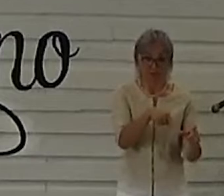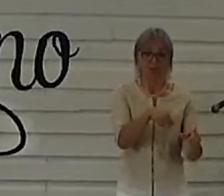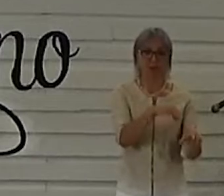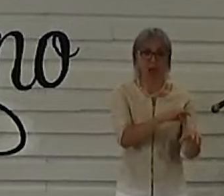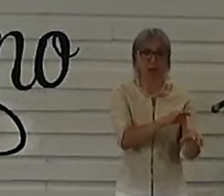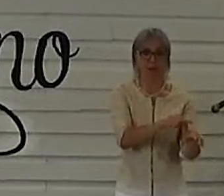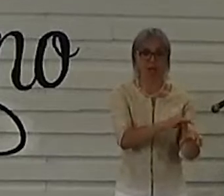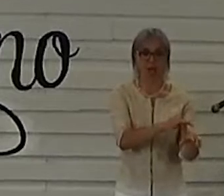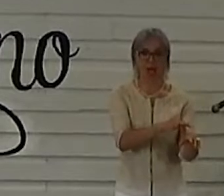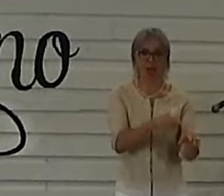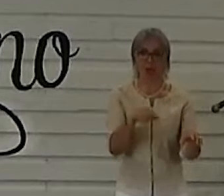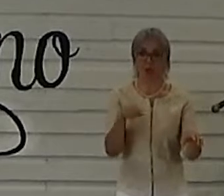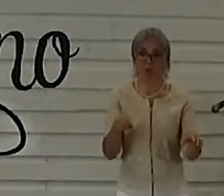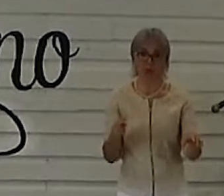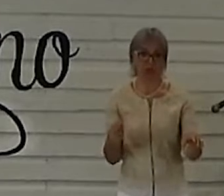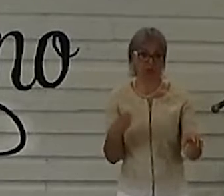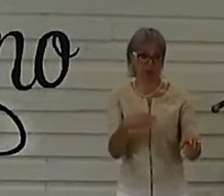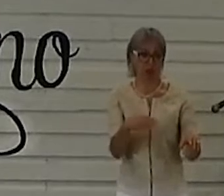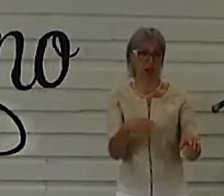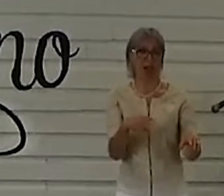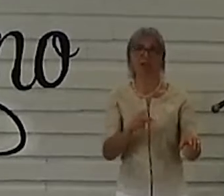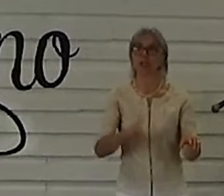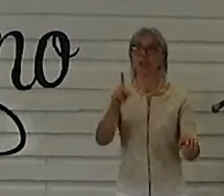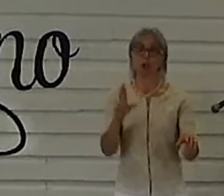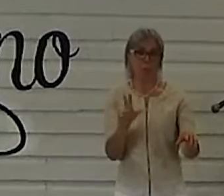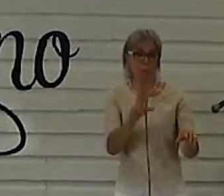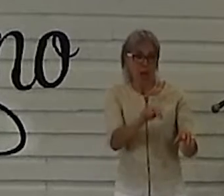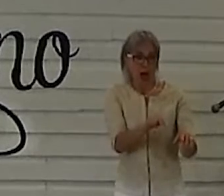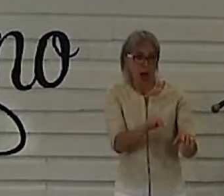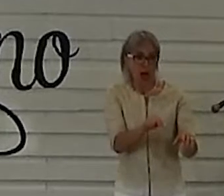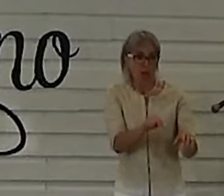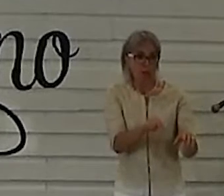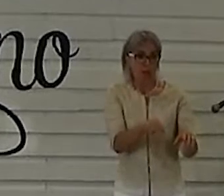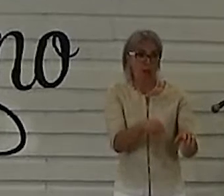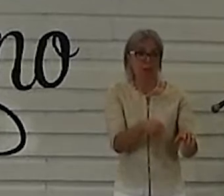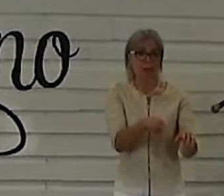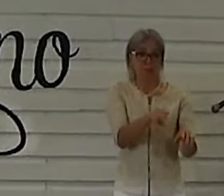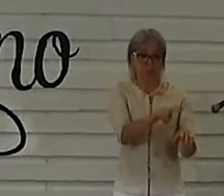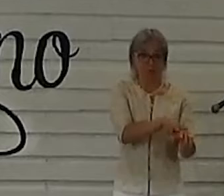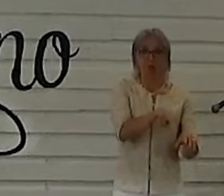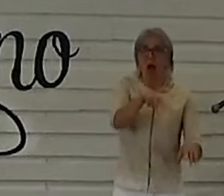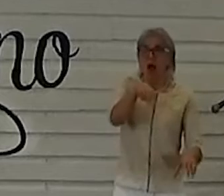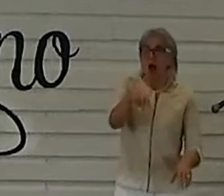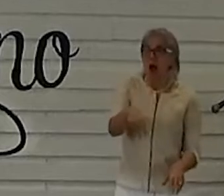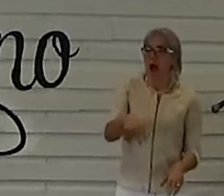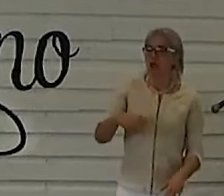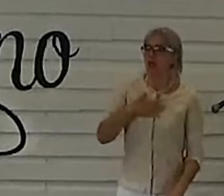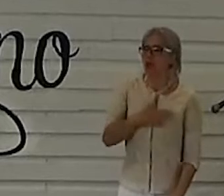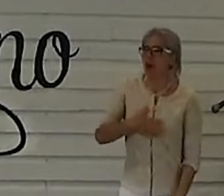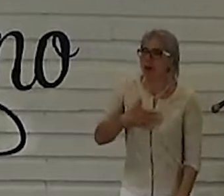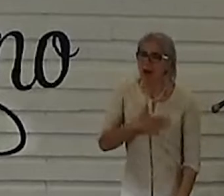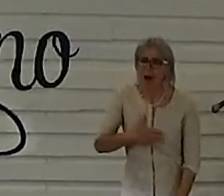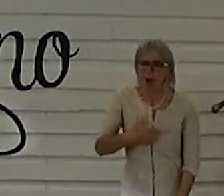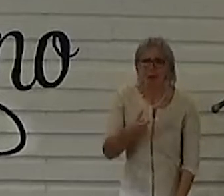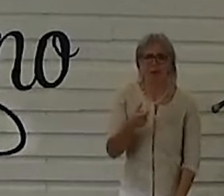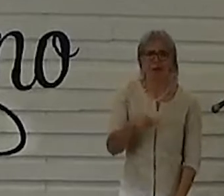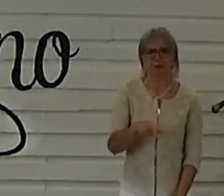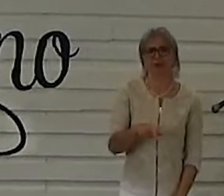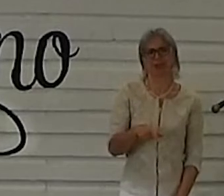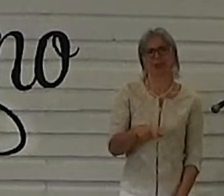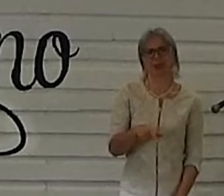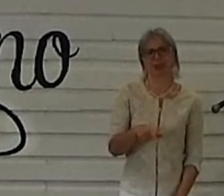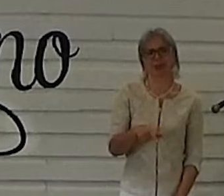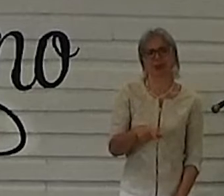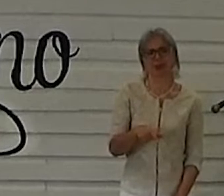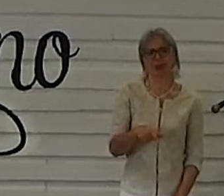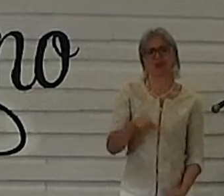vero? Si inizia a trovare, te ne vai a casa gioioso. Perché? Perché ti senti al centro della volontà di